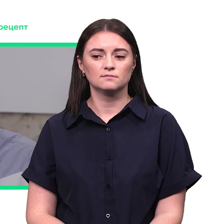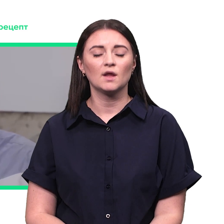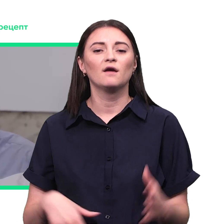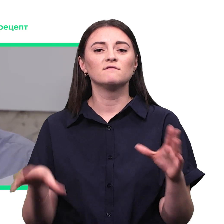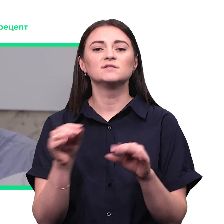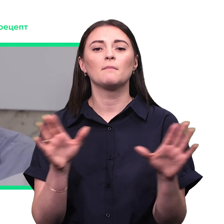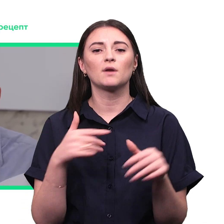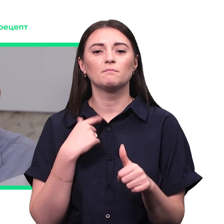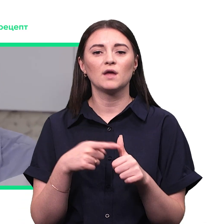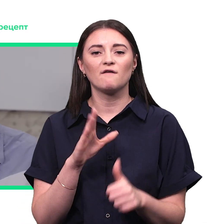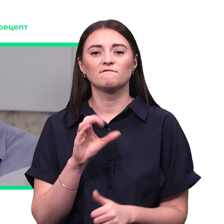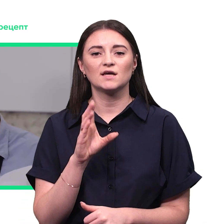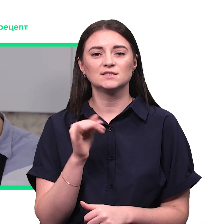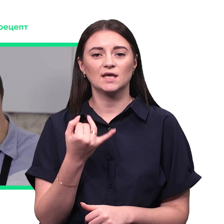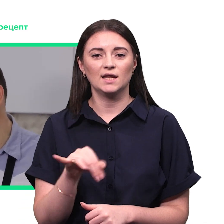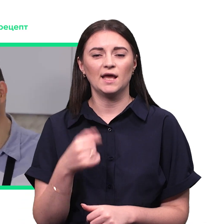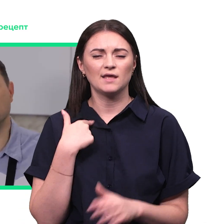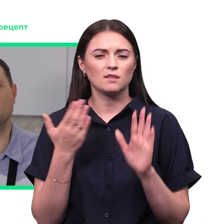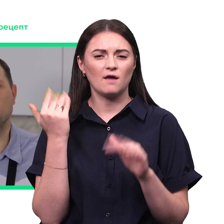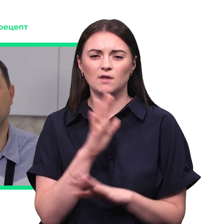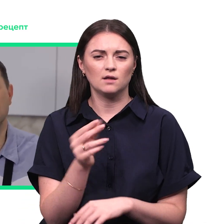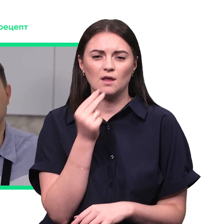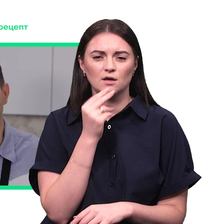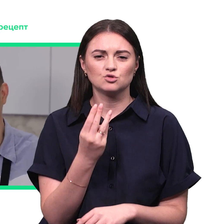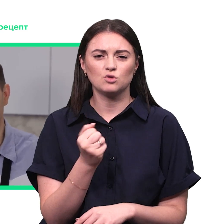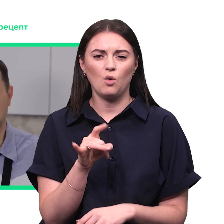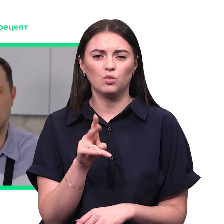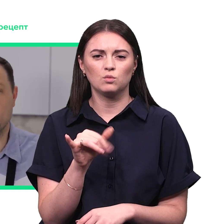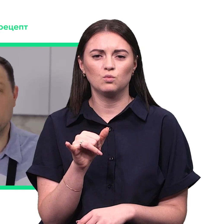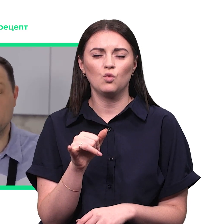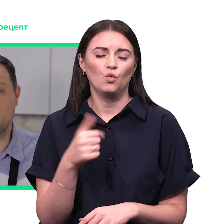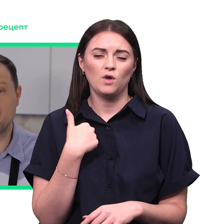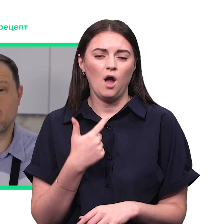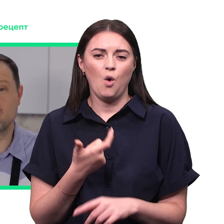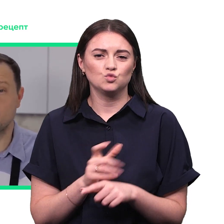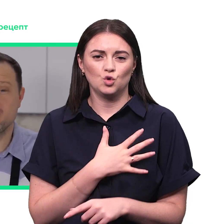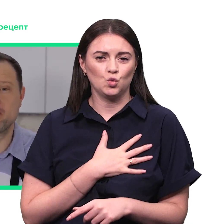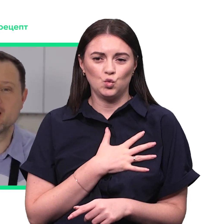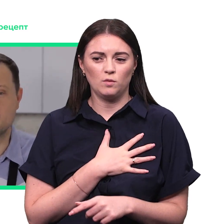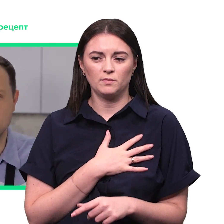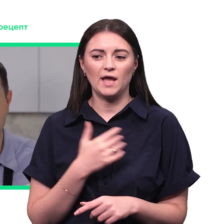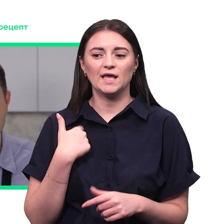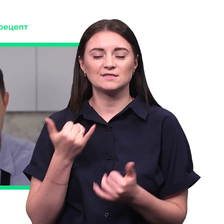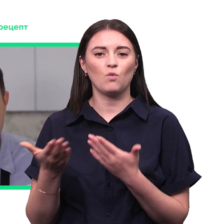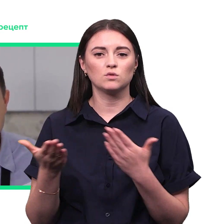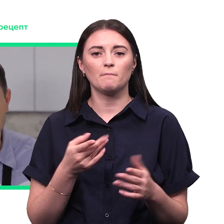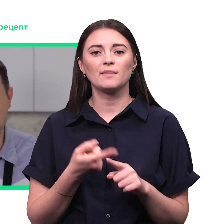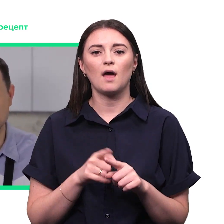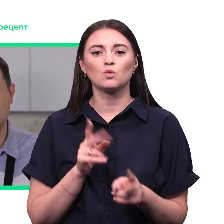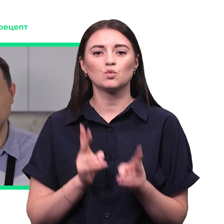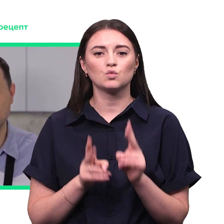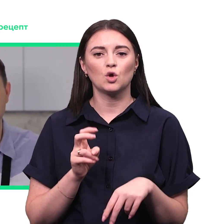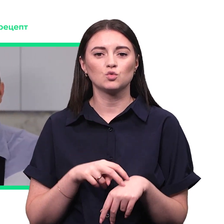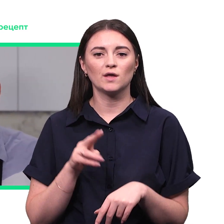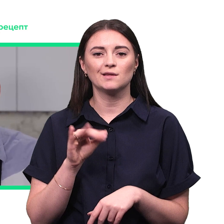Всем привет, меня зовут Василий, и я давненько не ел шаурмы, хотя очень ее люблю. Именно поэтому сегодня я пригласил на эту кухню